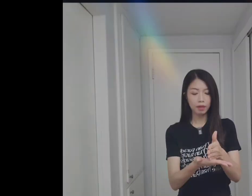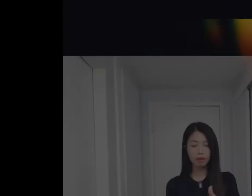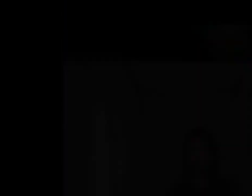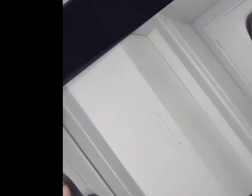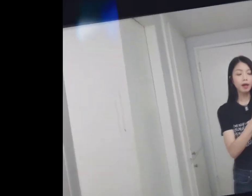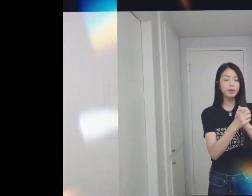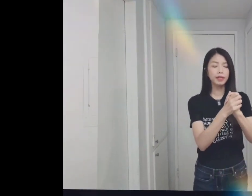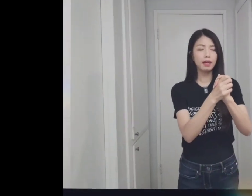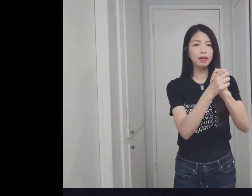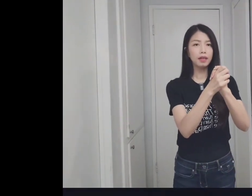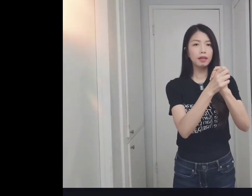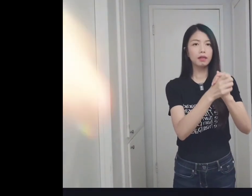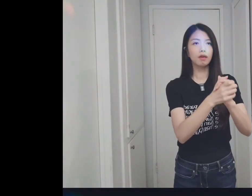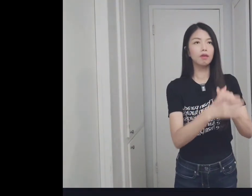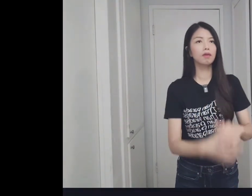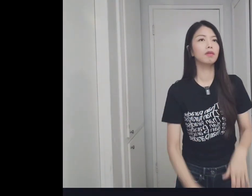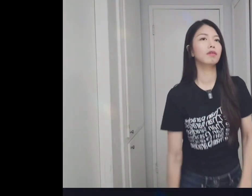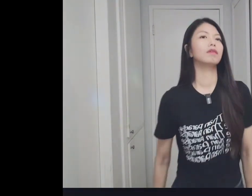이거 맞나? 모아 비난이